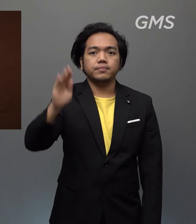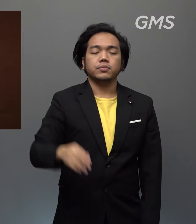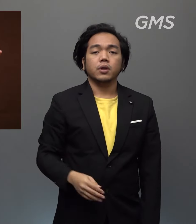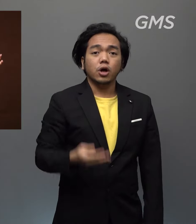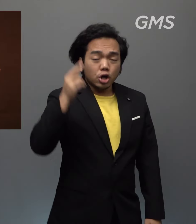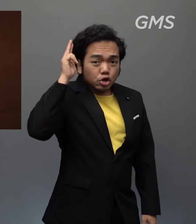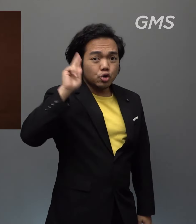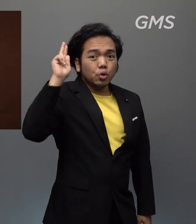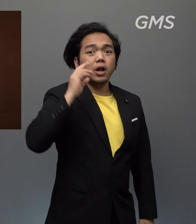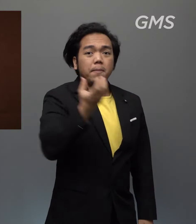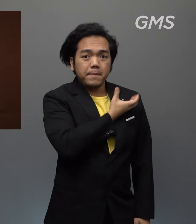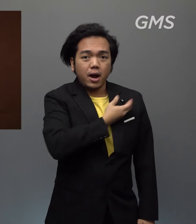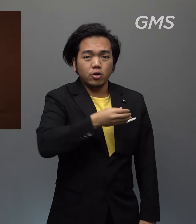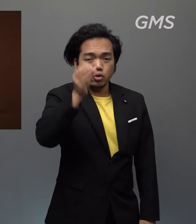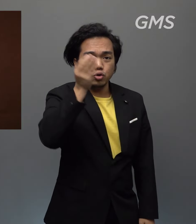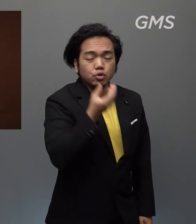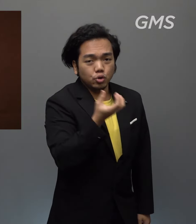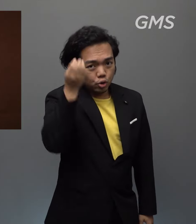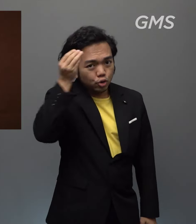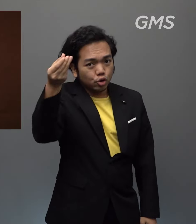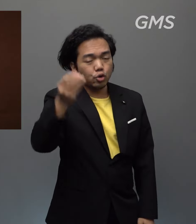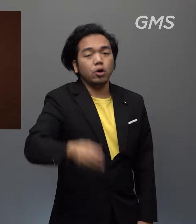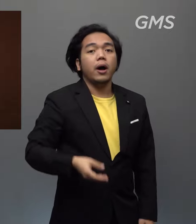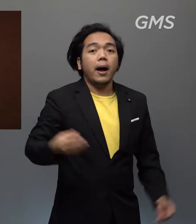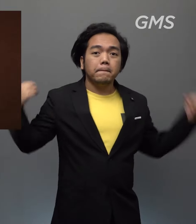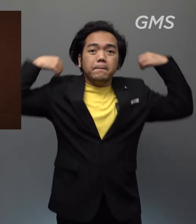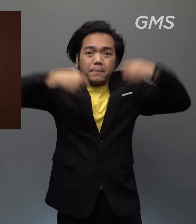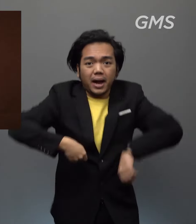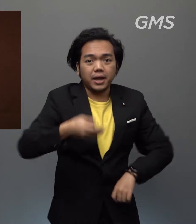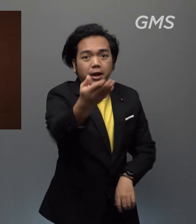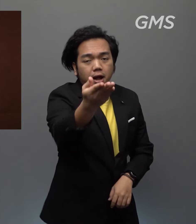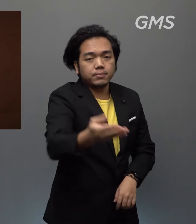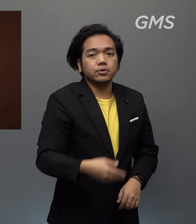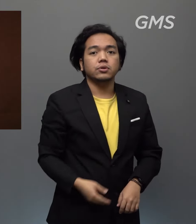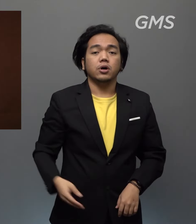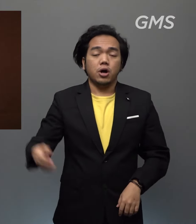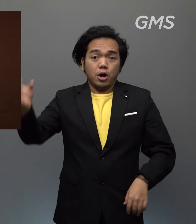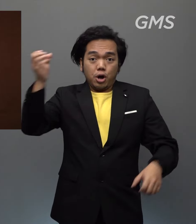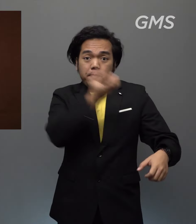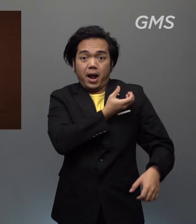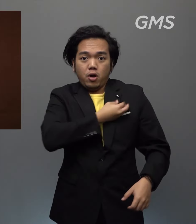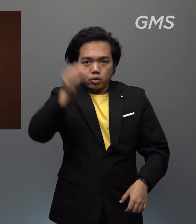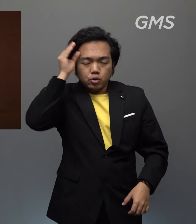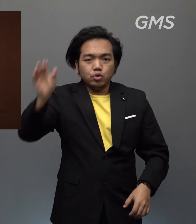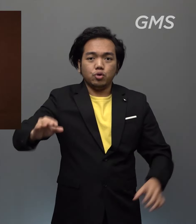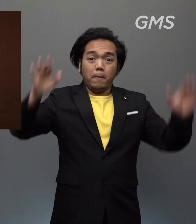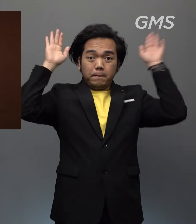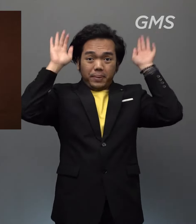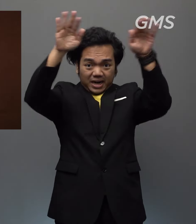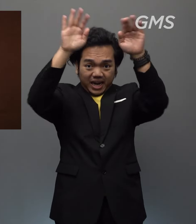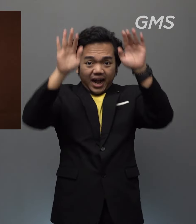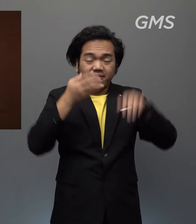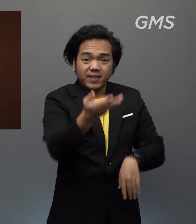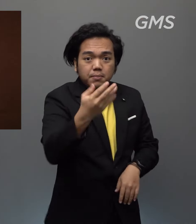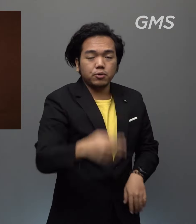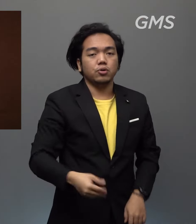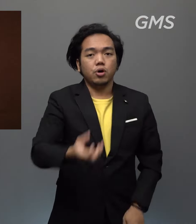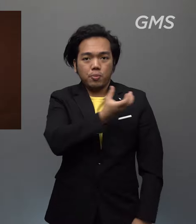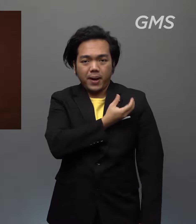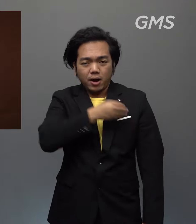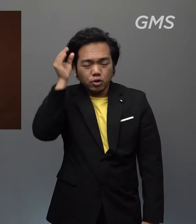untuk hal ini. Aku ingin mengangkatmu, aku ingin memakaimu, aku ingin memberkatimu. Aku ingin memulihkanmu, aku ingin membawa engkau